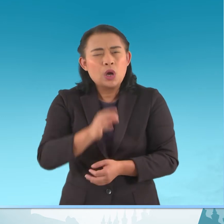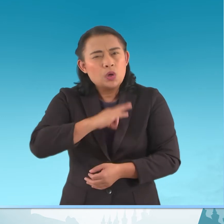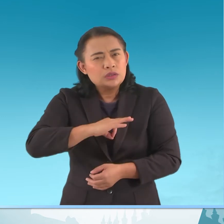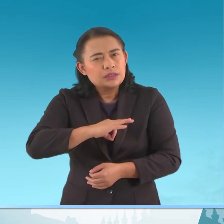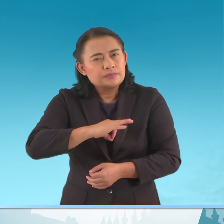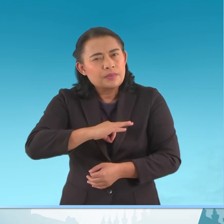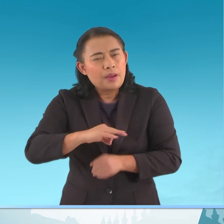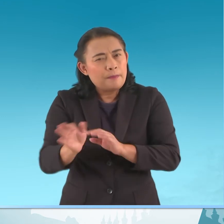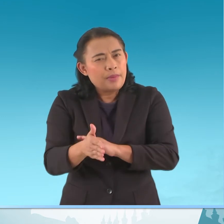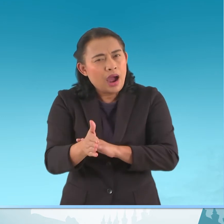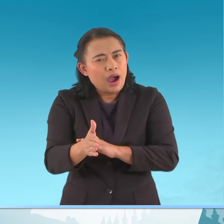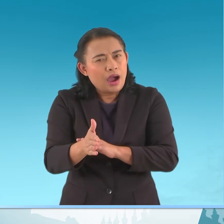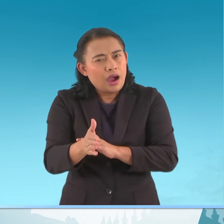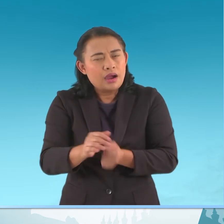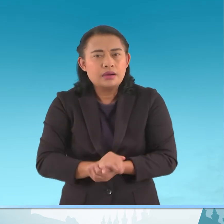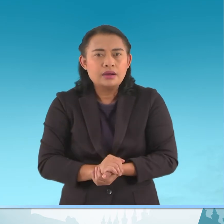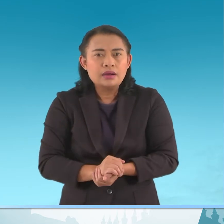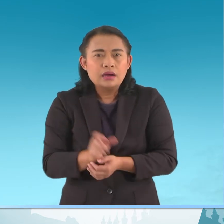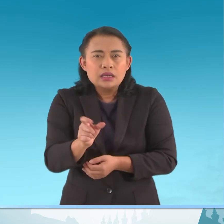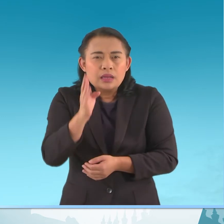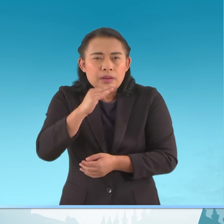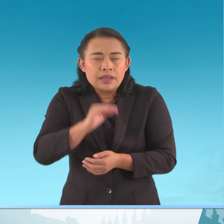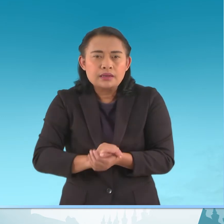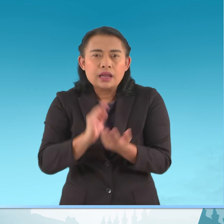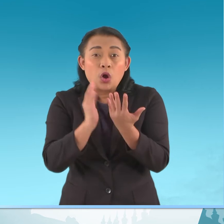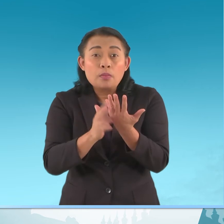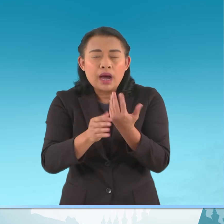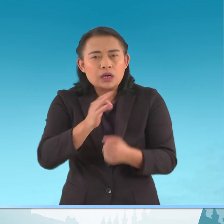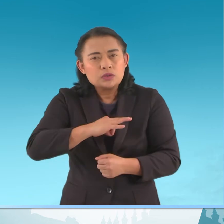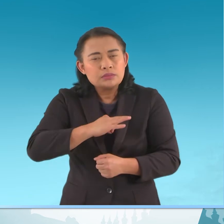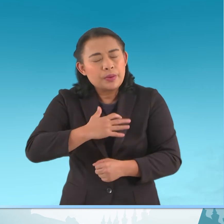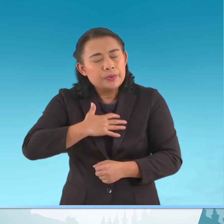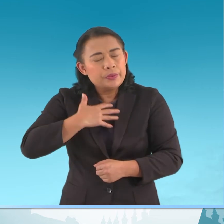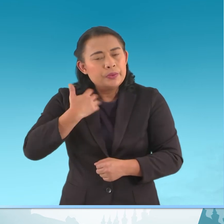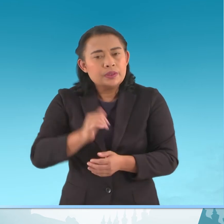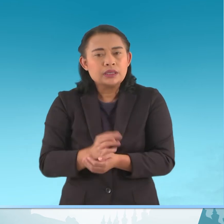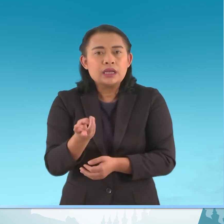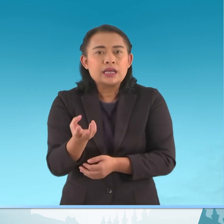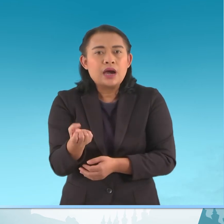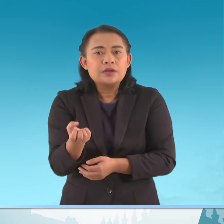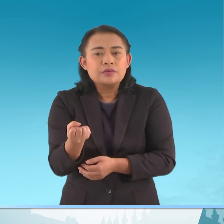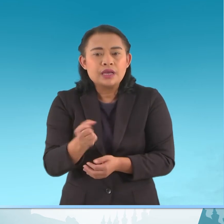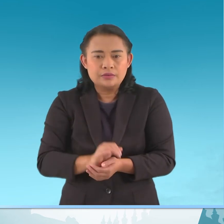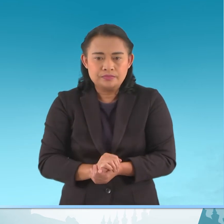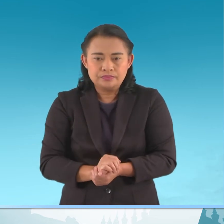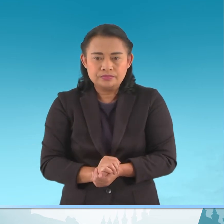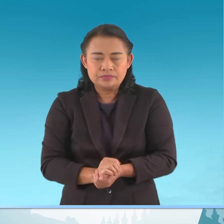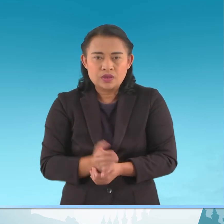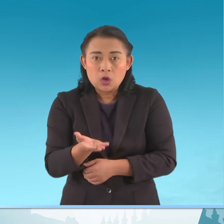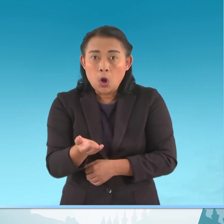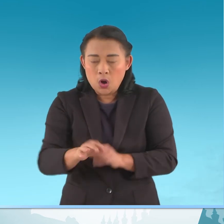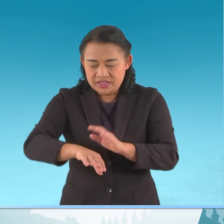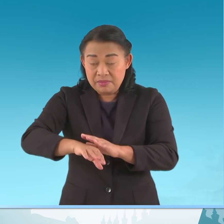ปลาอาจรถของคลิกรถของผักเมื่อสดชื่นมากๆเนี่ยเปิดกับข้าวเหนียวแบบนี้นะฮะขออนุญาต